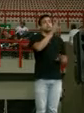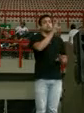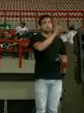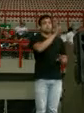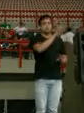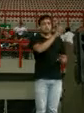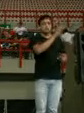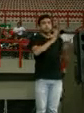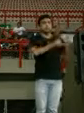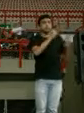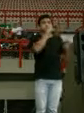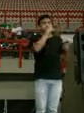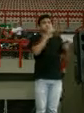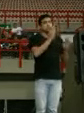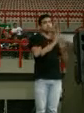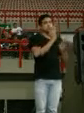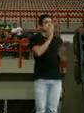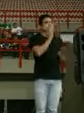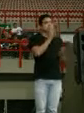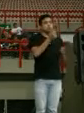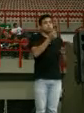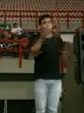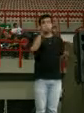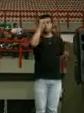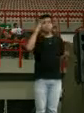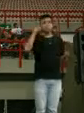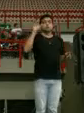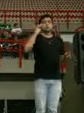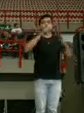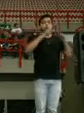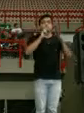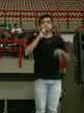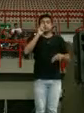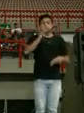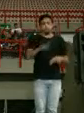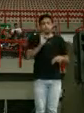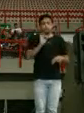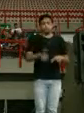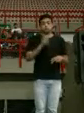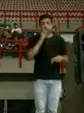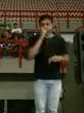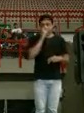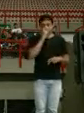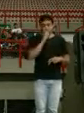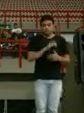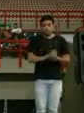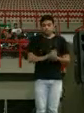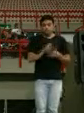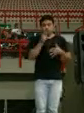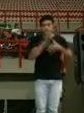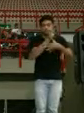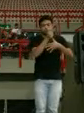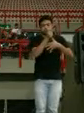é fraco, porque ele sussurrou. Poucas pessoas ouviram. Então a resposta correta é a letra